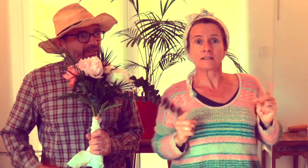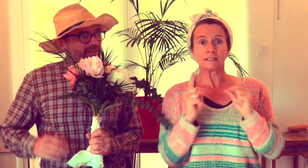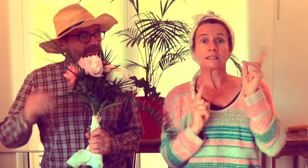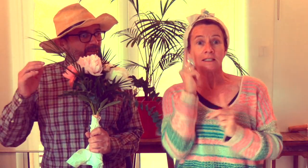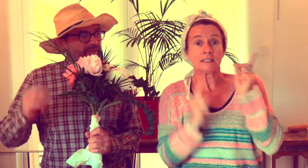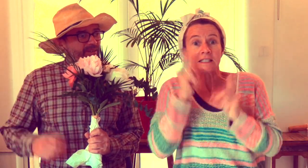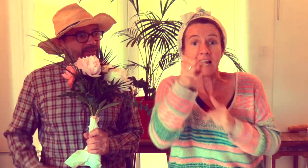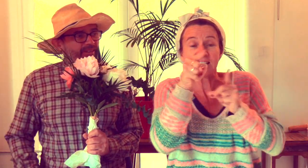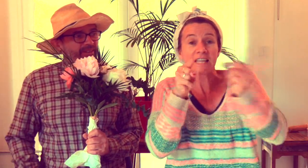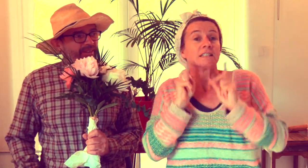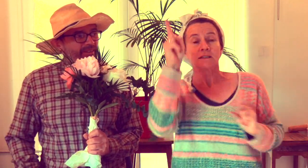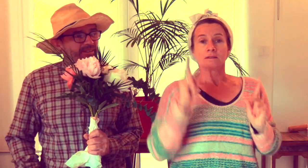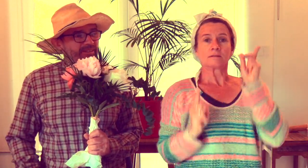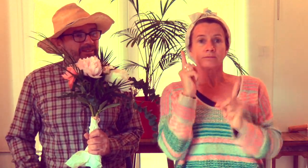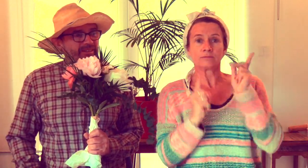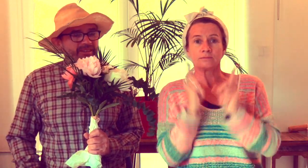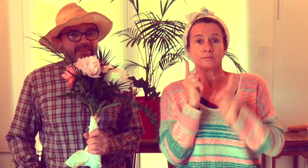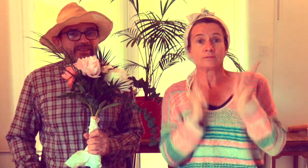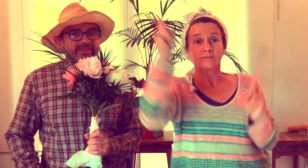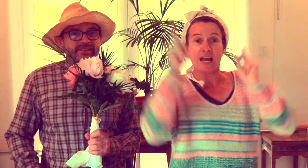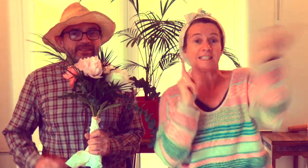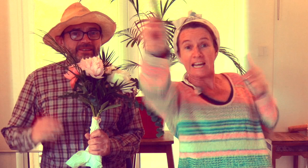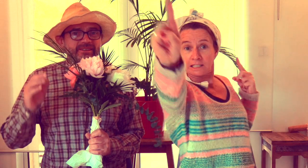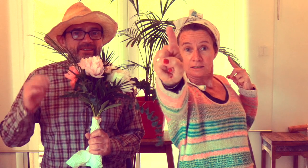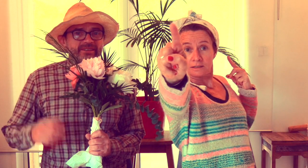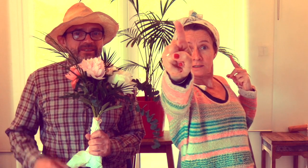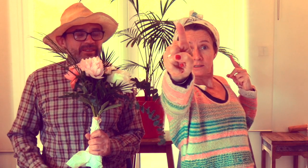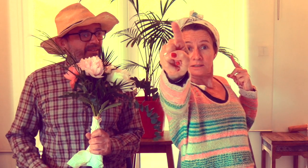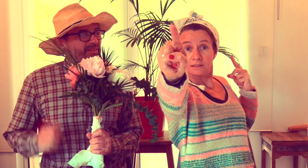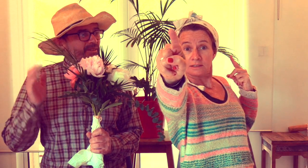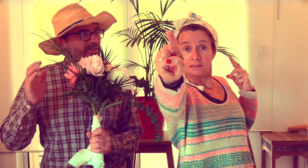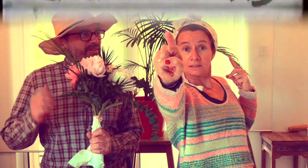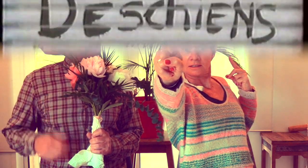Oh, zai zai. Zai zai. Oh.